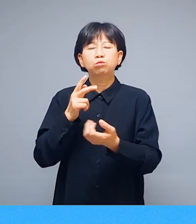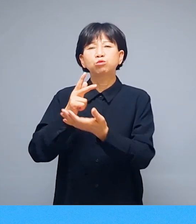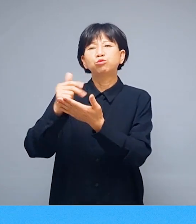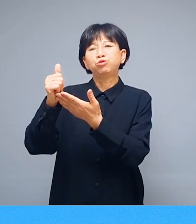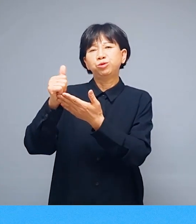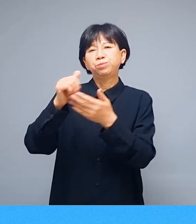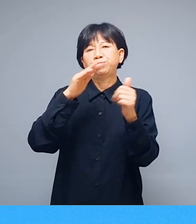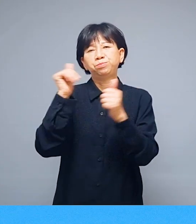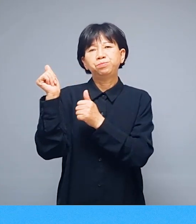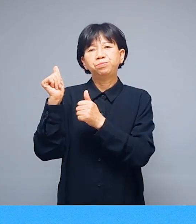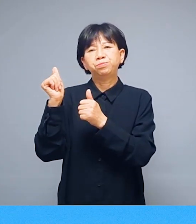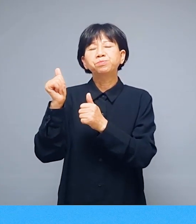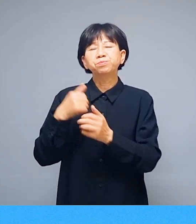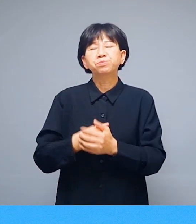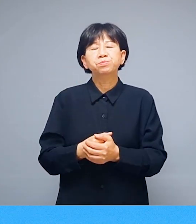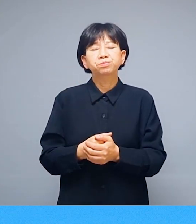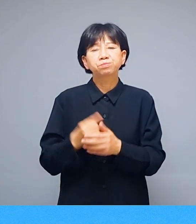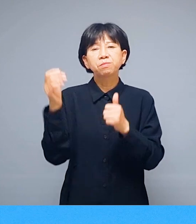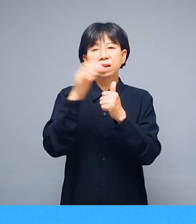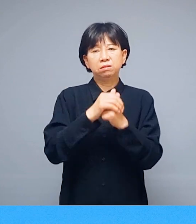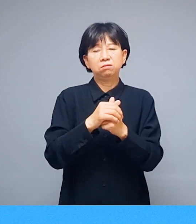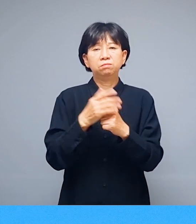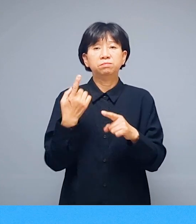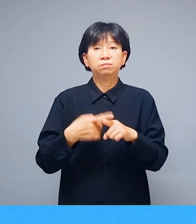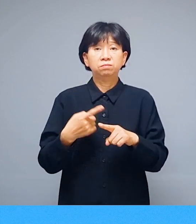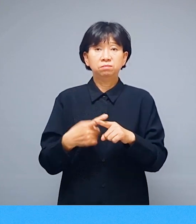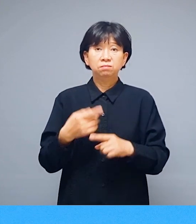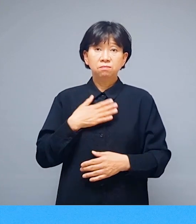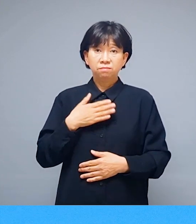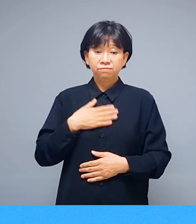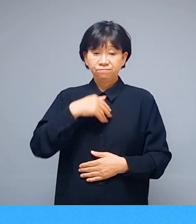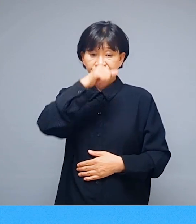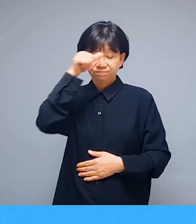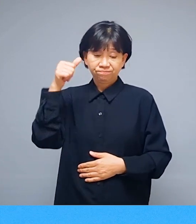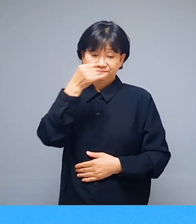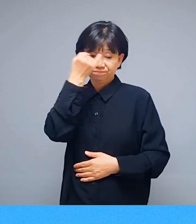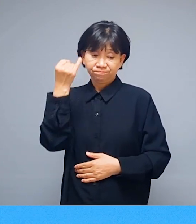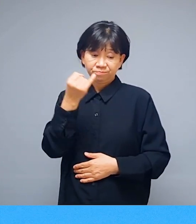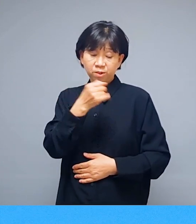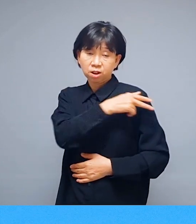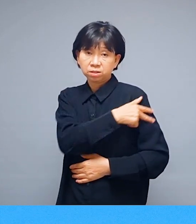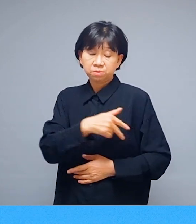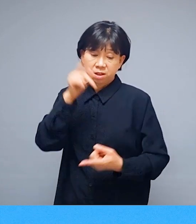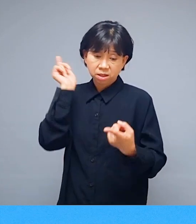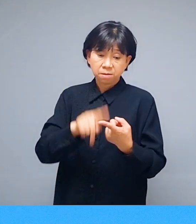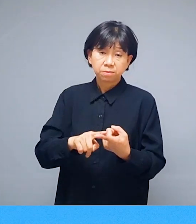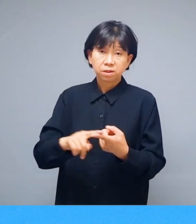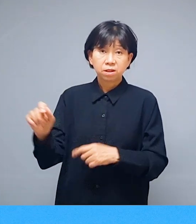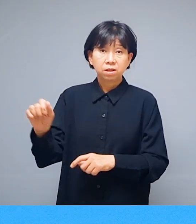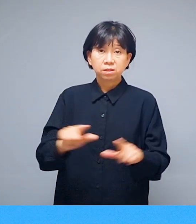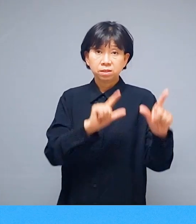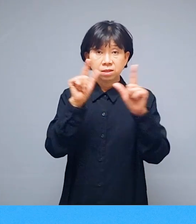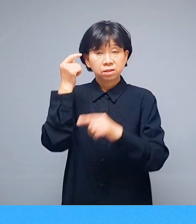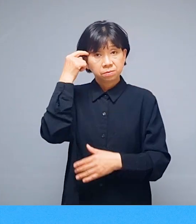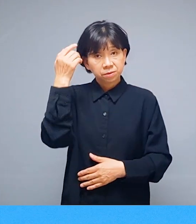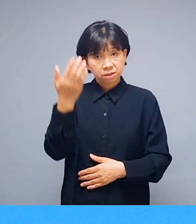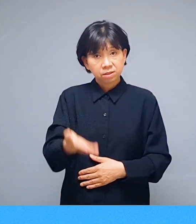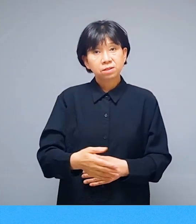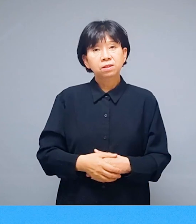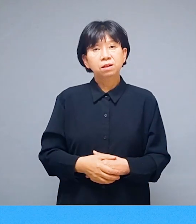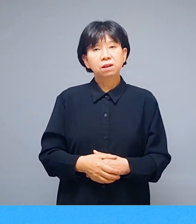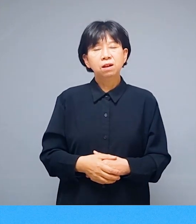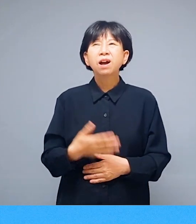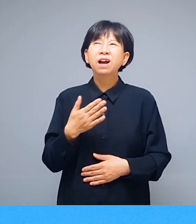줄 믿습니다. 어떠세요? 나는 지금 직분자답게 주님을 따라 살고 있나요? 혹시 이 정도